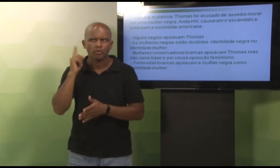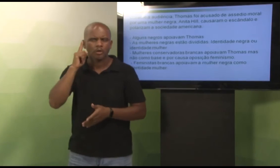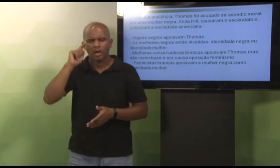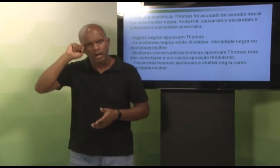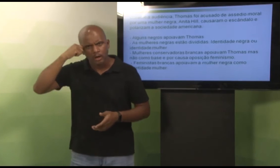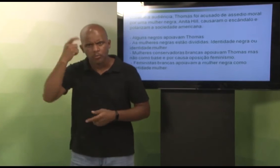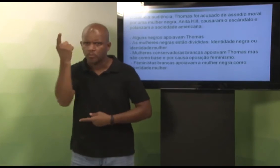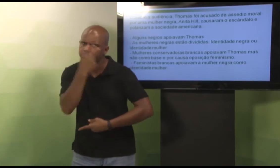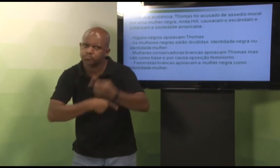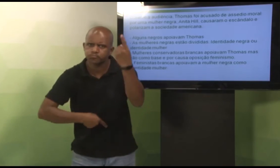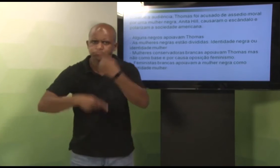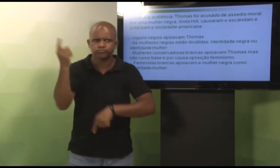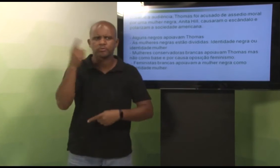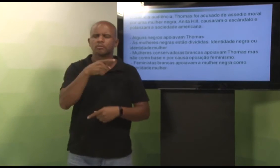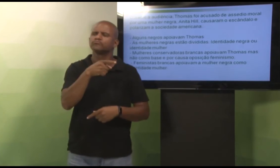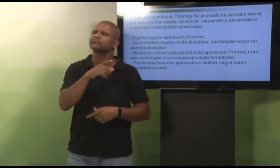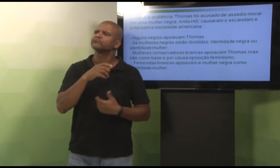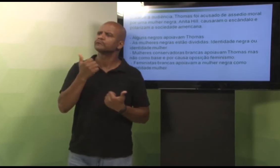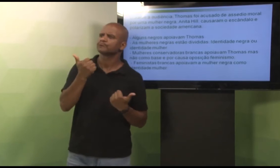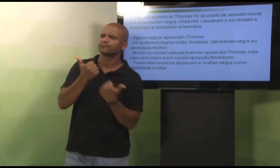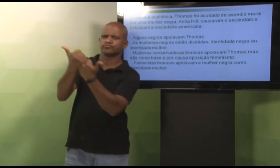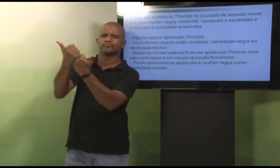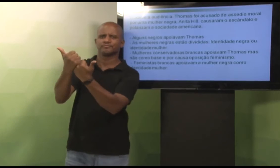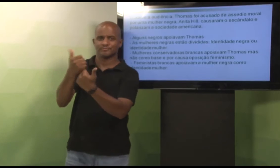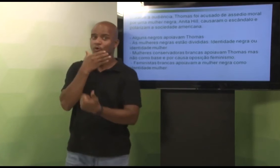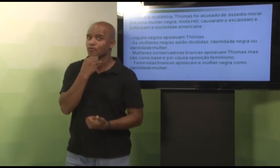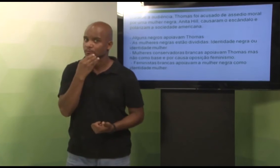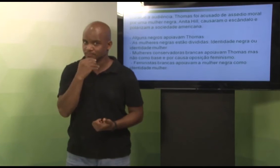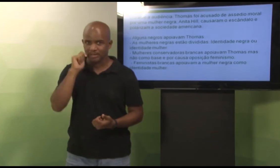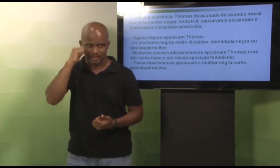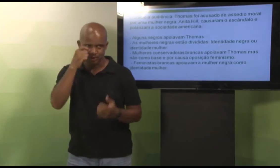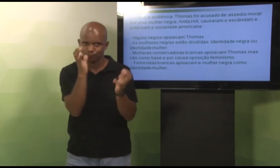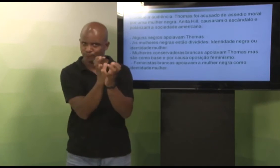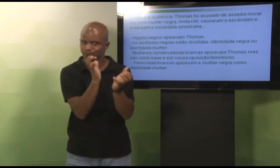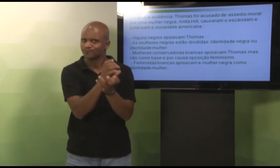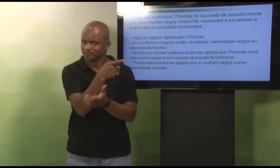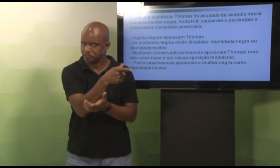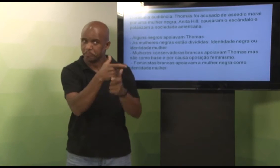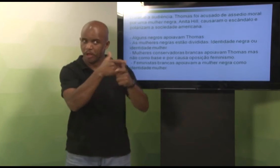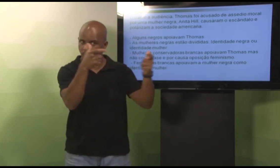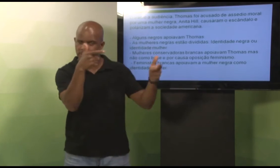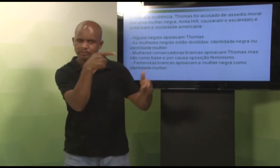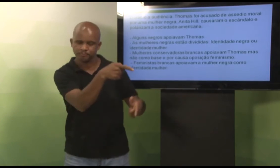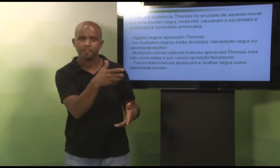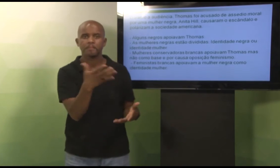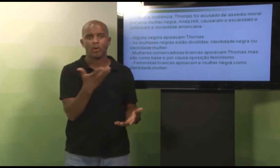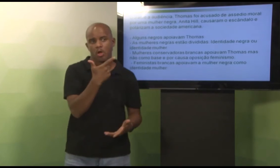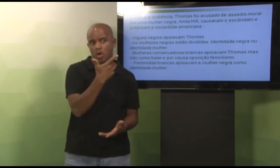tendo em vista toda uma história de escravidão. Então, apoiou o homem negro.